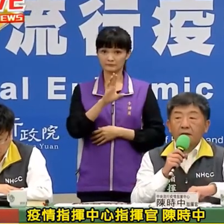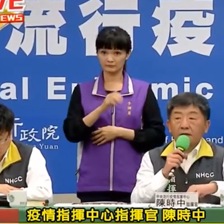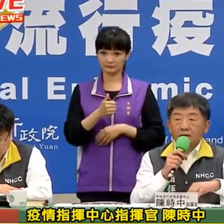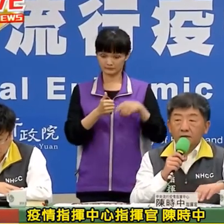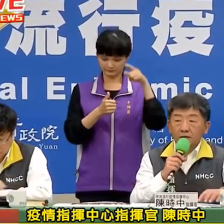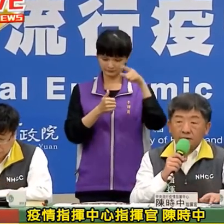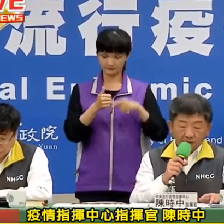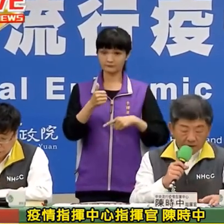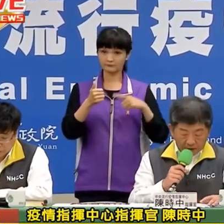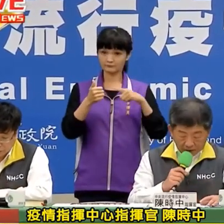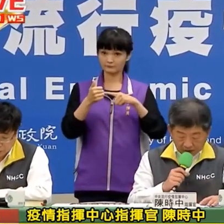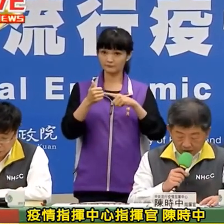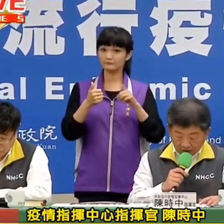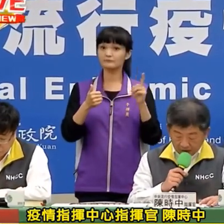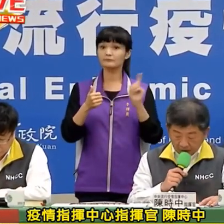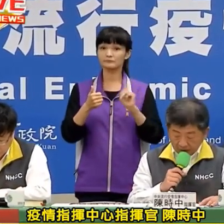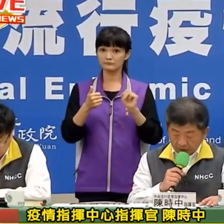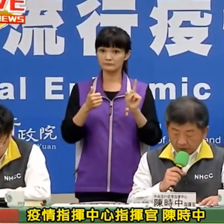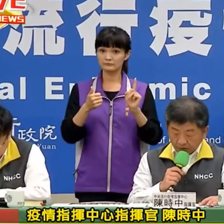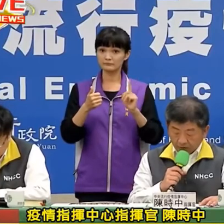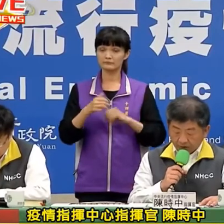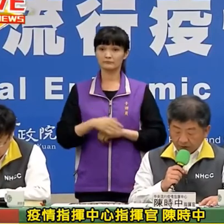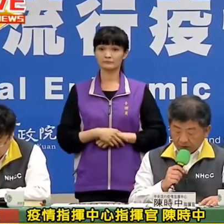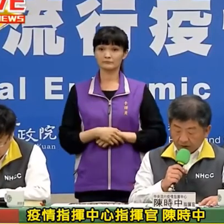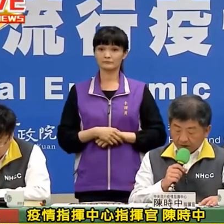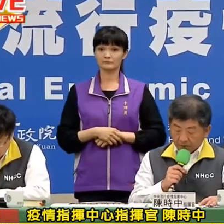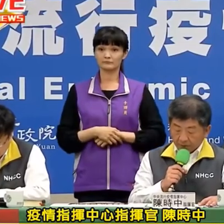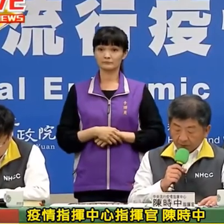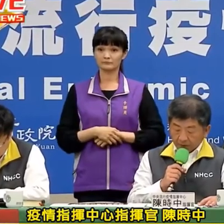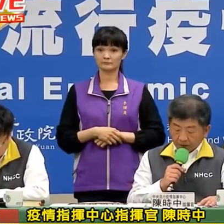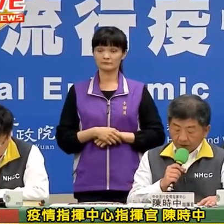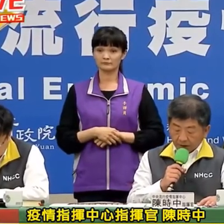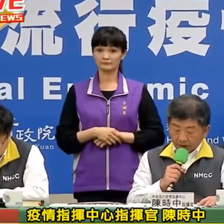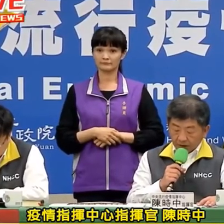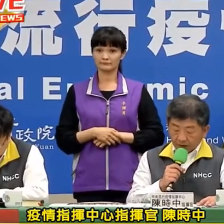案299案299，那案299是